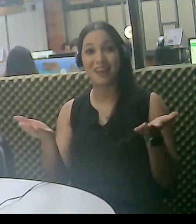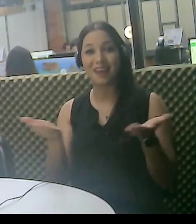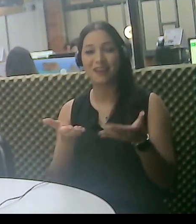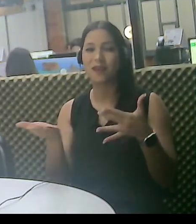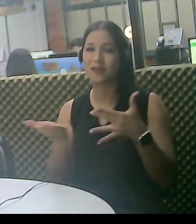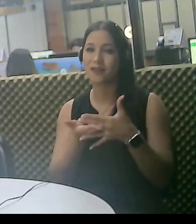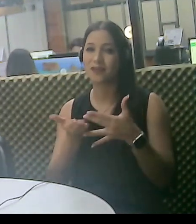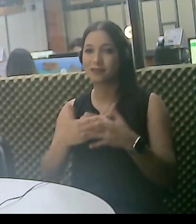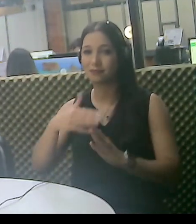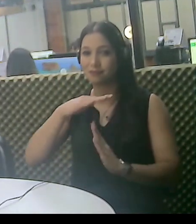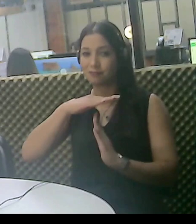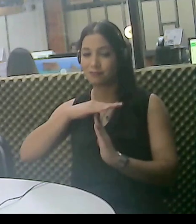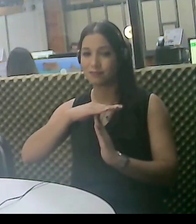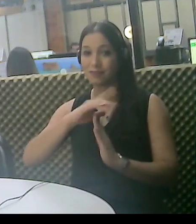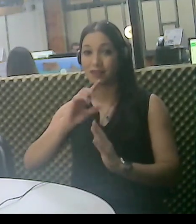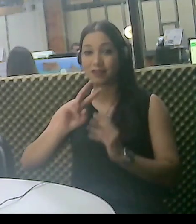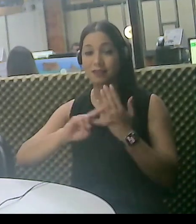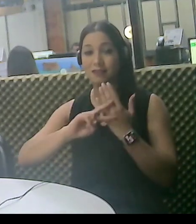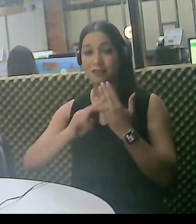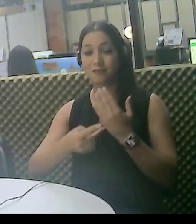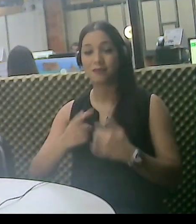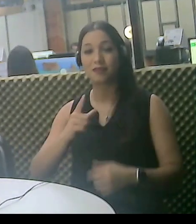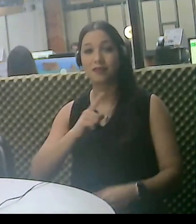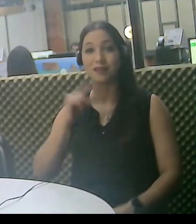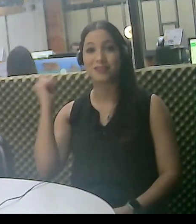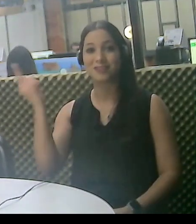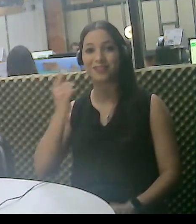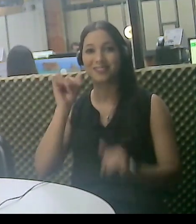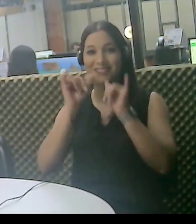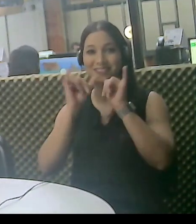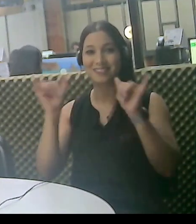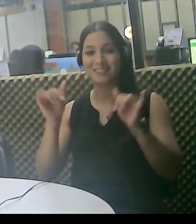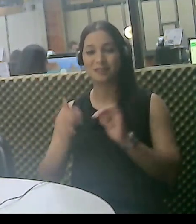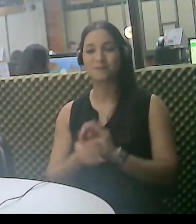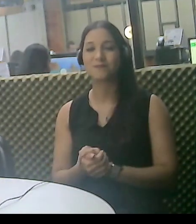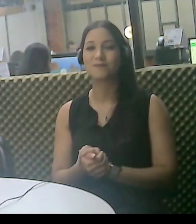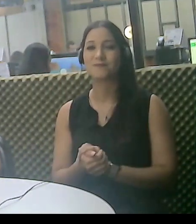a um breve intervalo. Na sequência, voltamos com o Giro de Notícias.